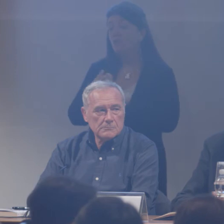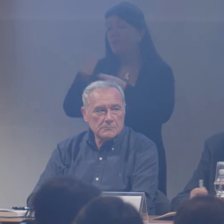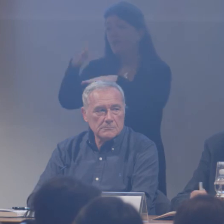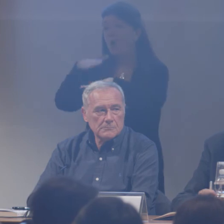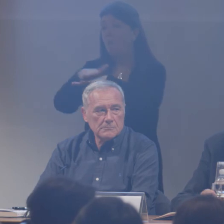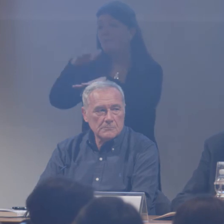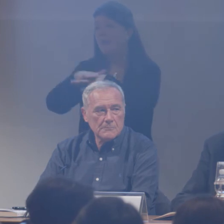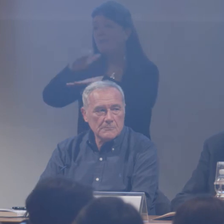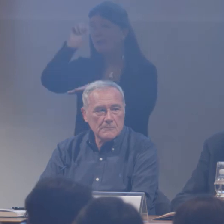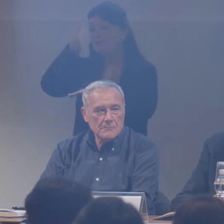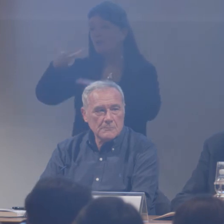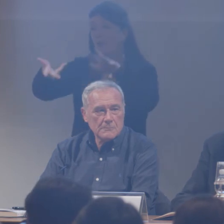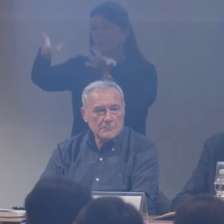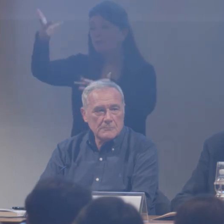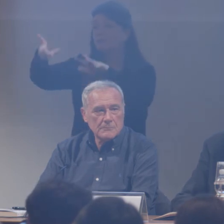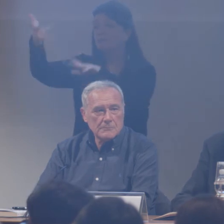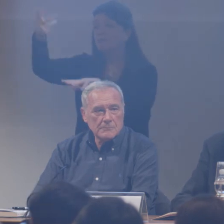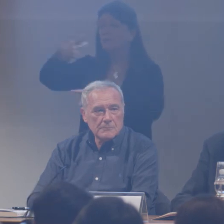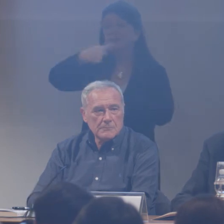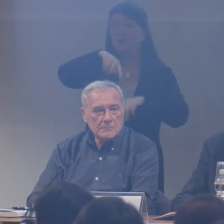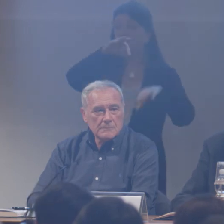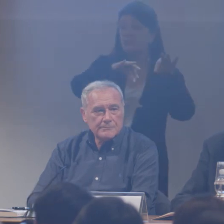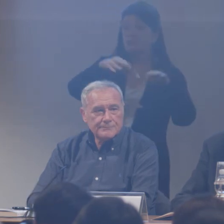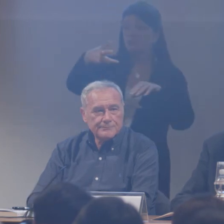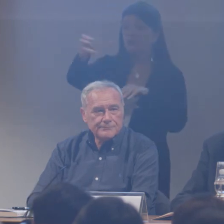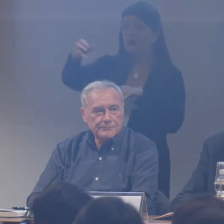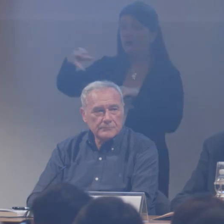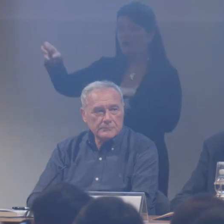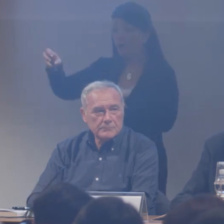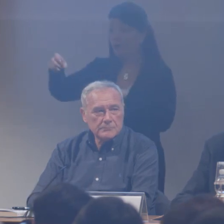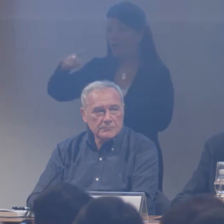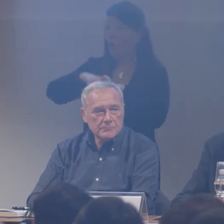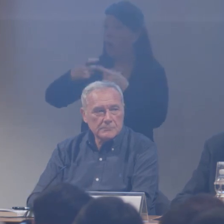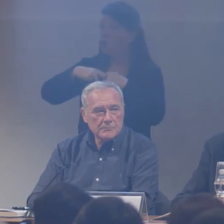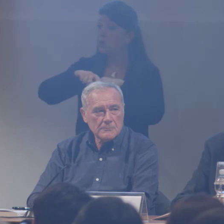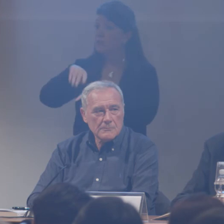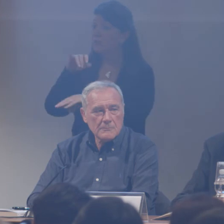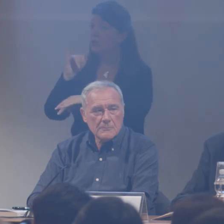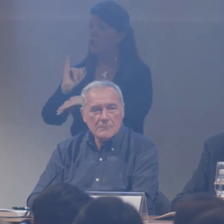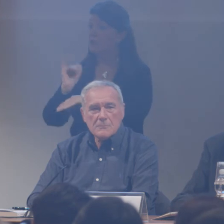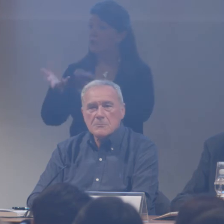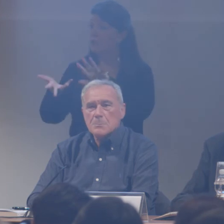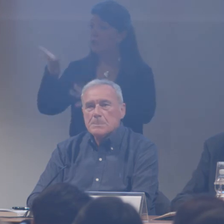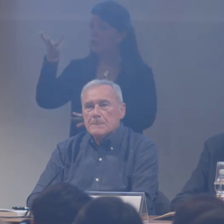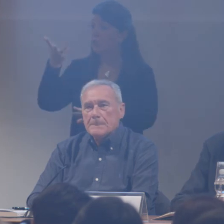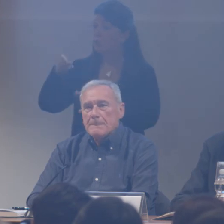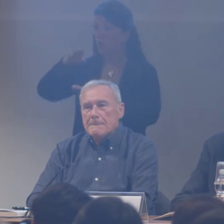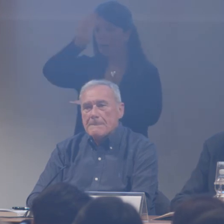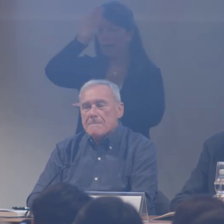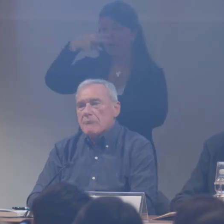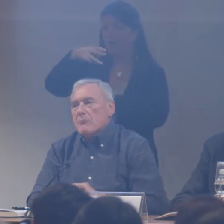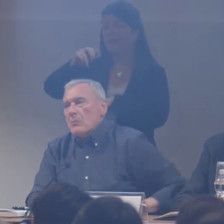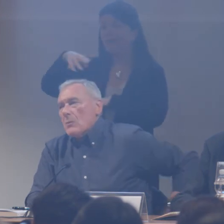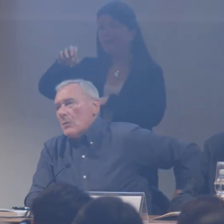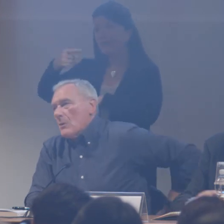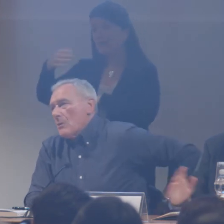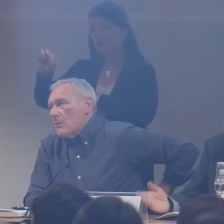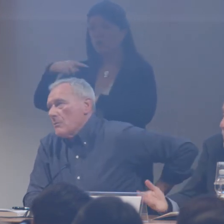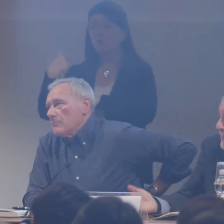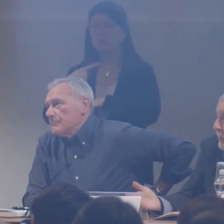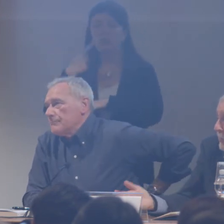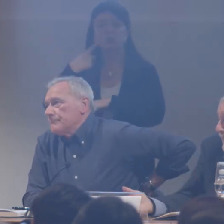per esempio quando andò via il consigliere istruttore da Palermo, il consigliere Caponnetto, tutti eravamo